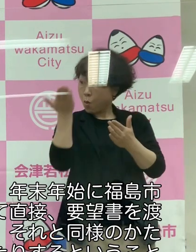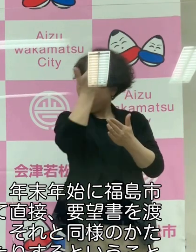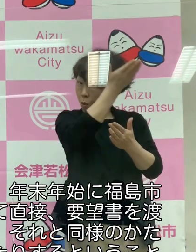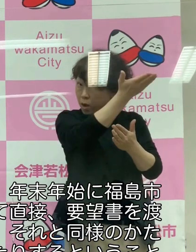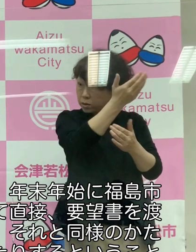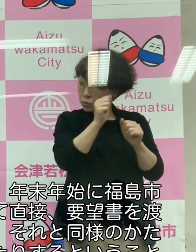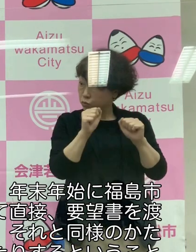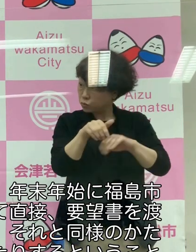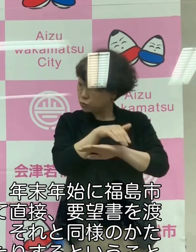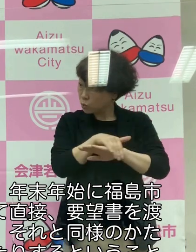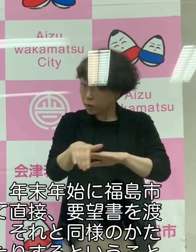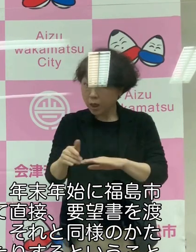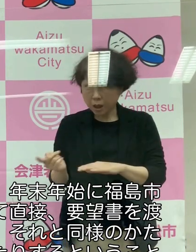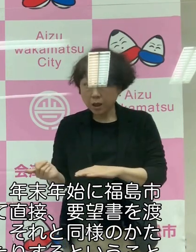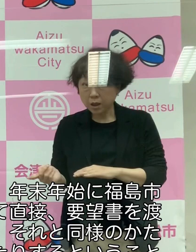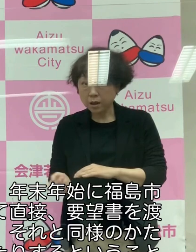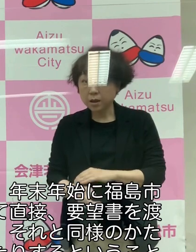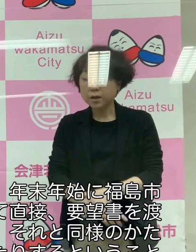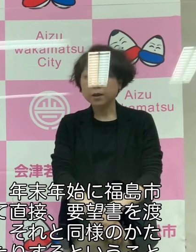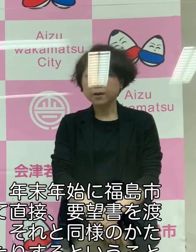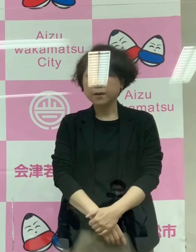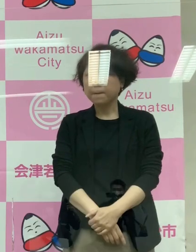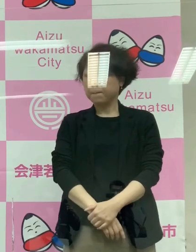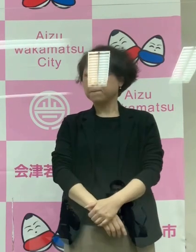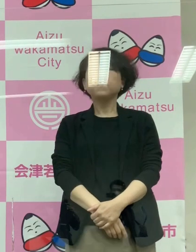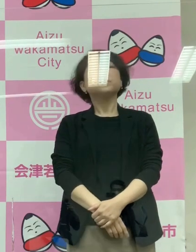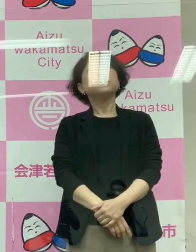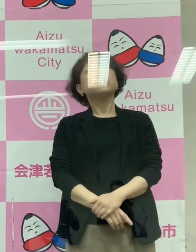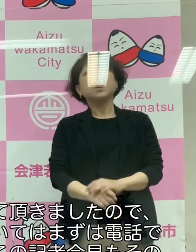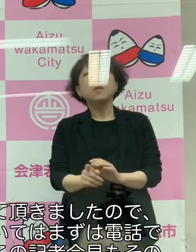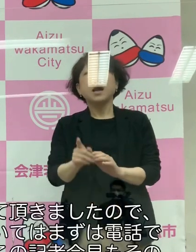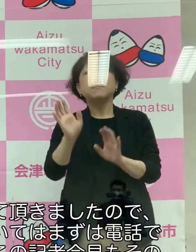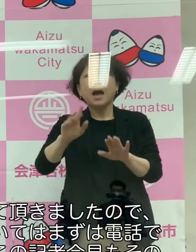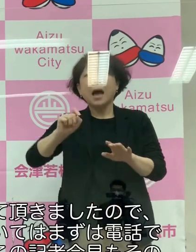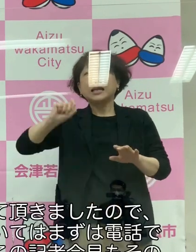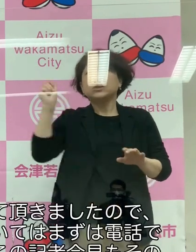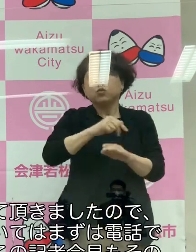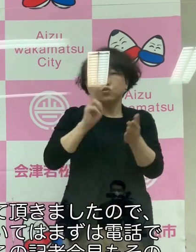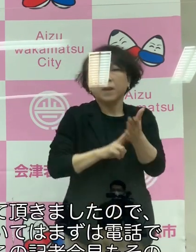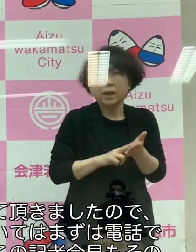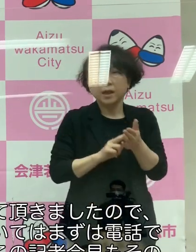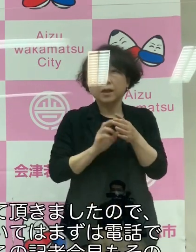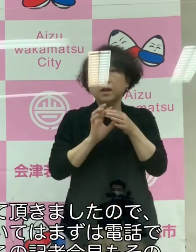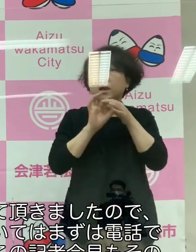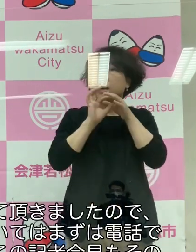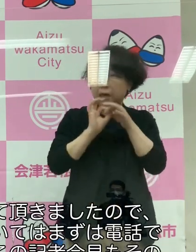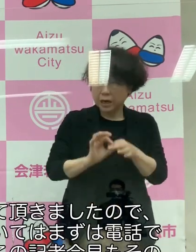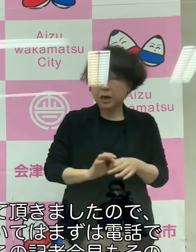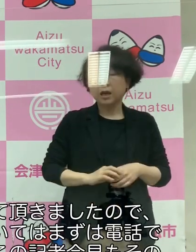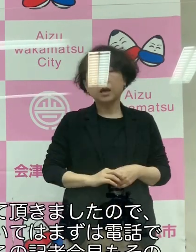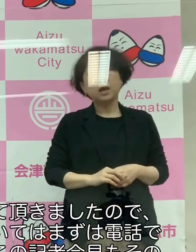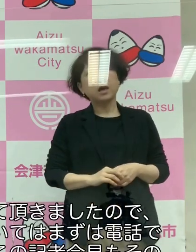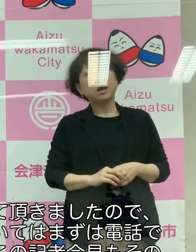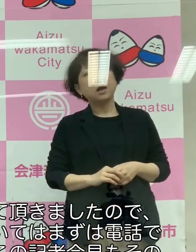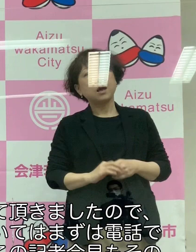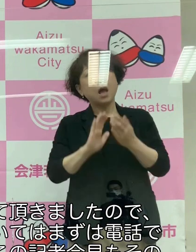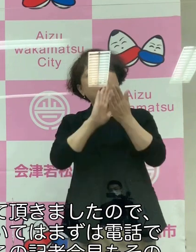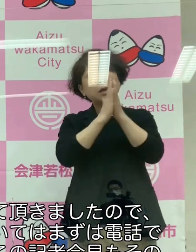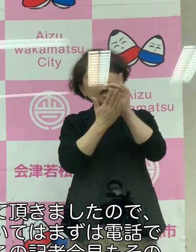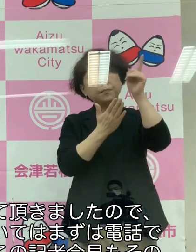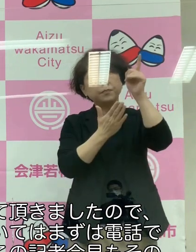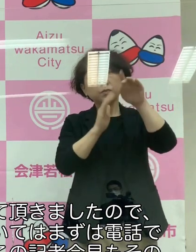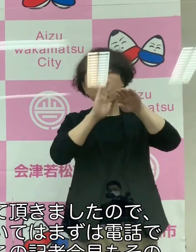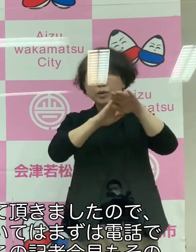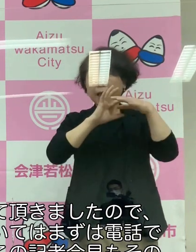される、 はい、いや、これだけ急いで急に決めさせていた ただきましたので、県への要請の手